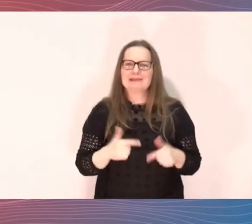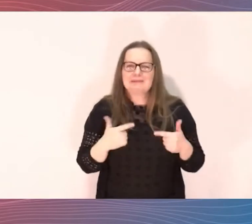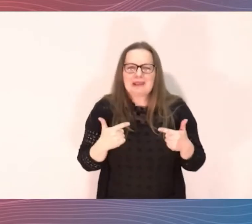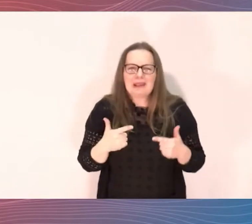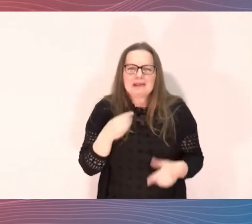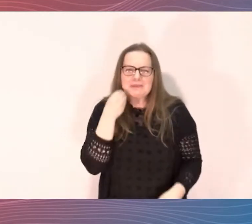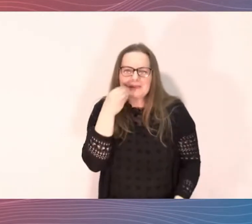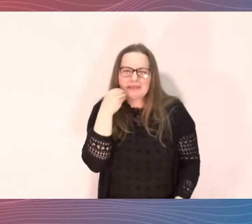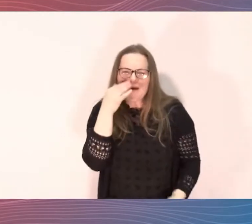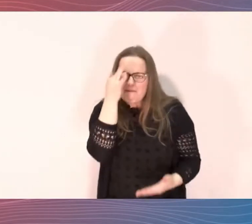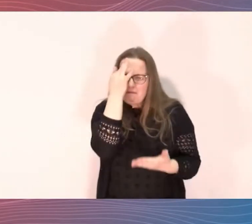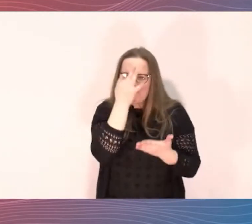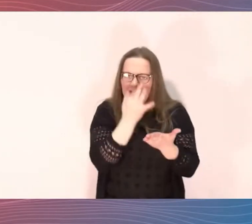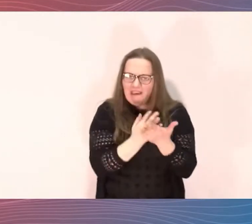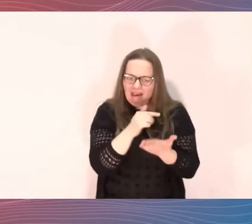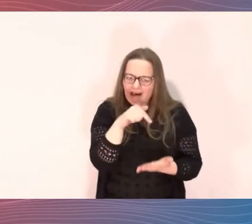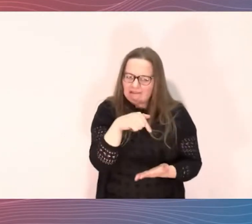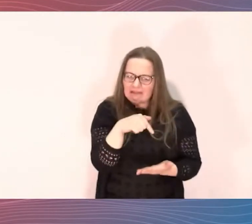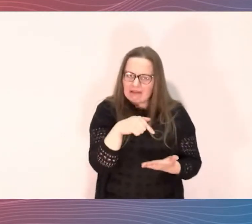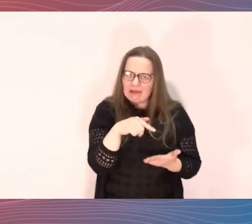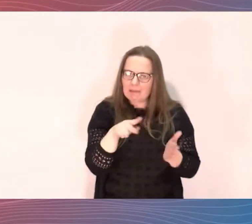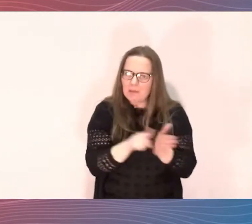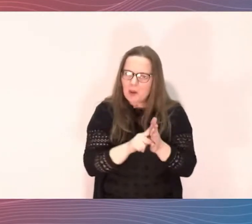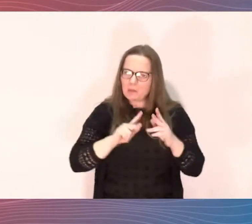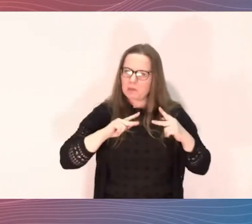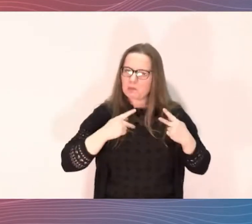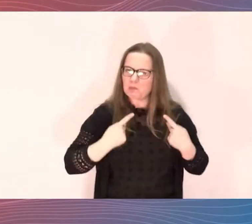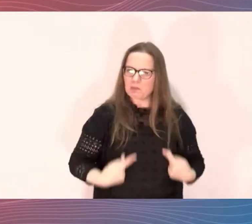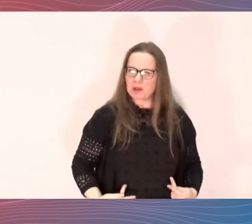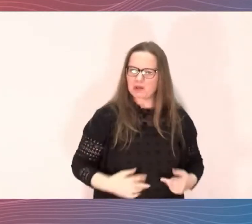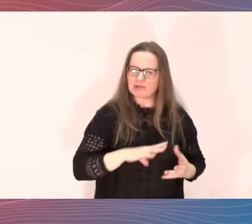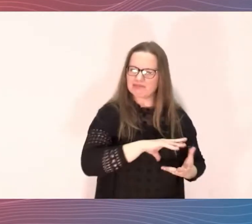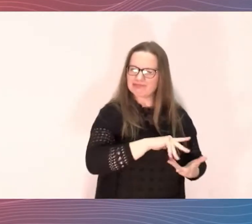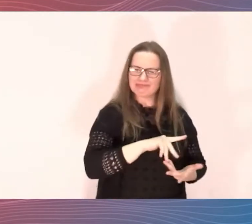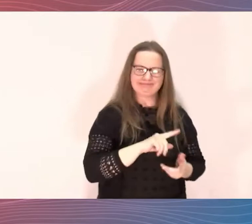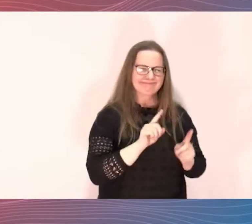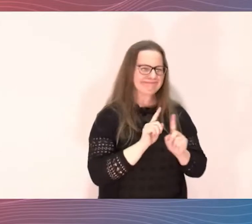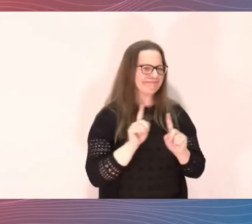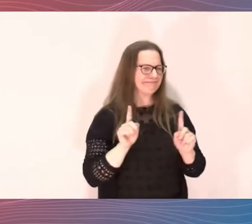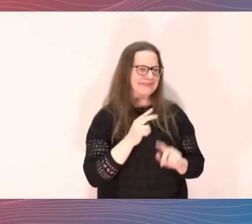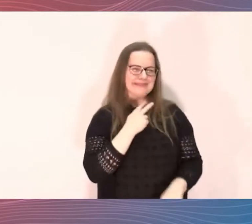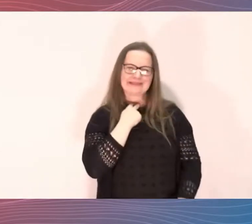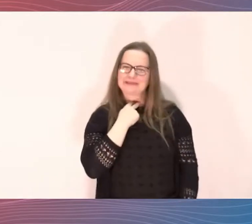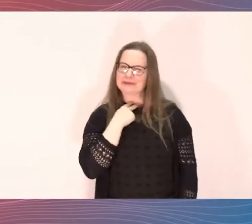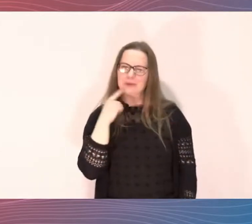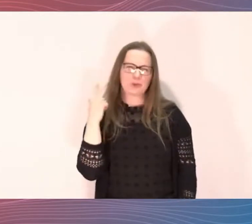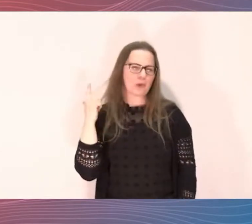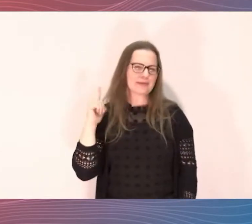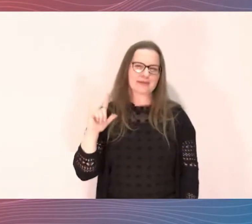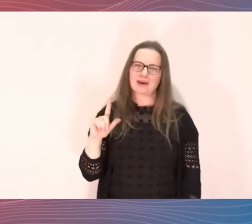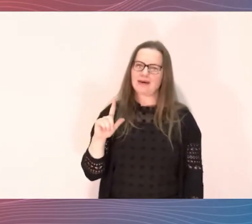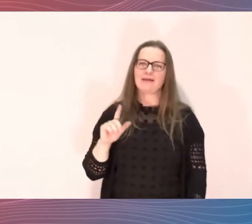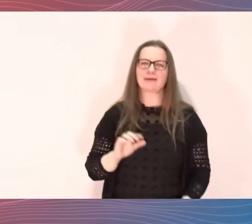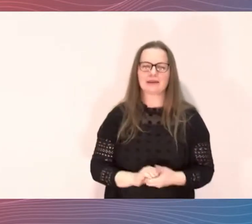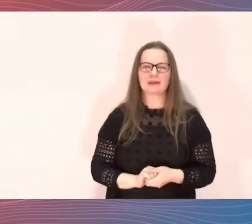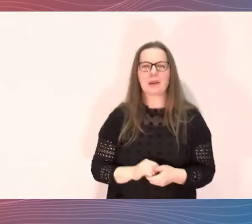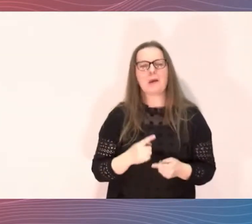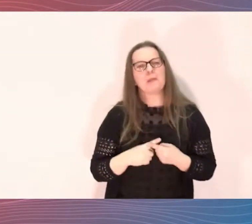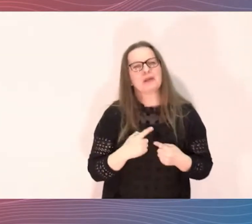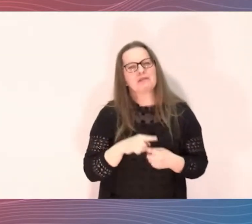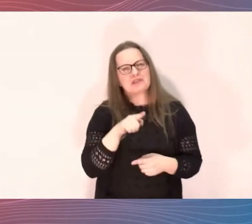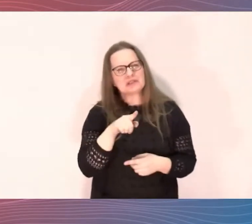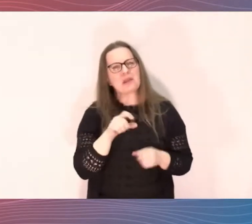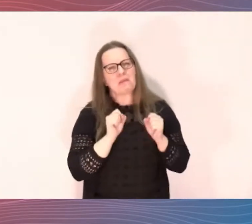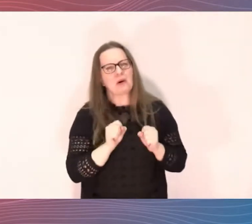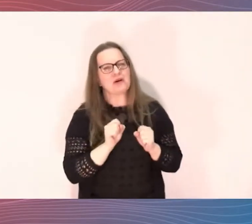terra. Eu vou usar uma coisa para você entender melhor. Você pode procurar qualquer fornecedor aqui na terra, não tem